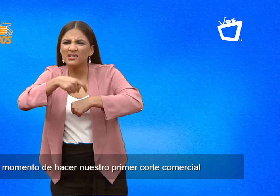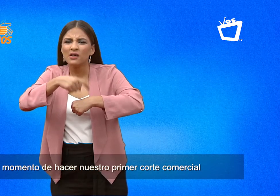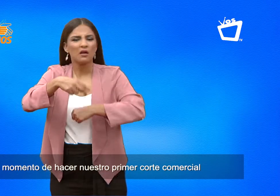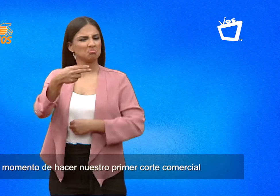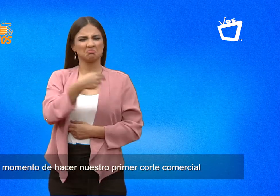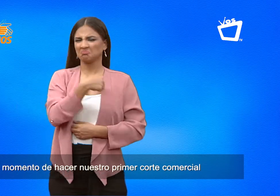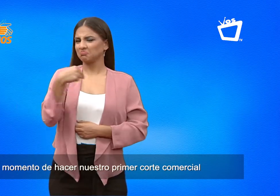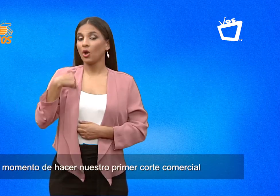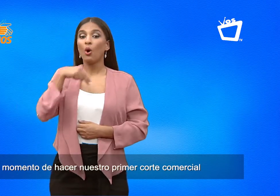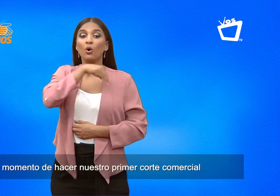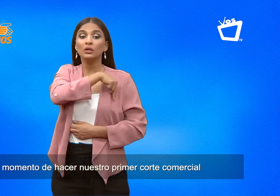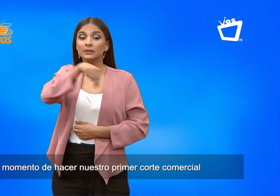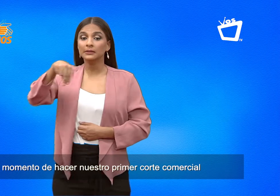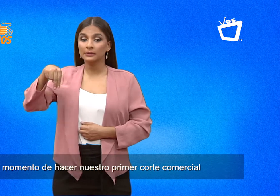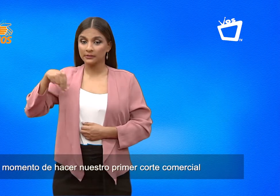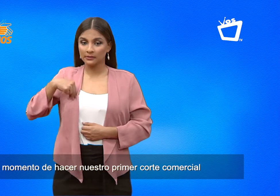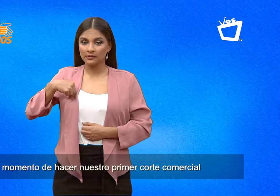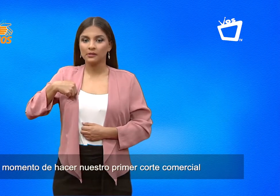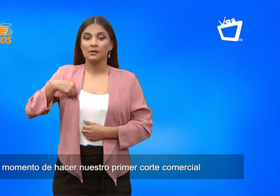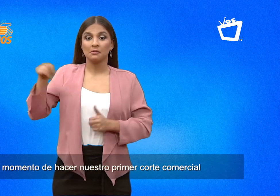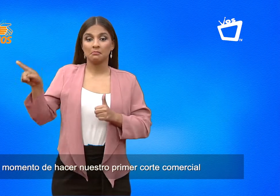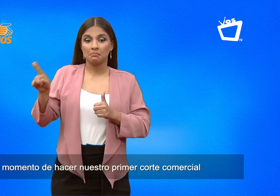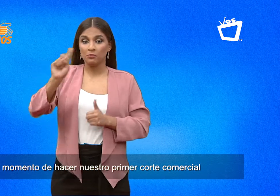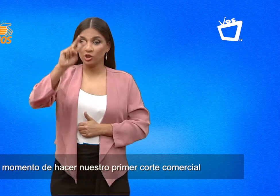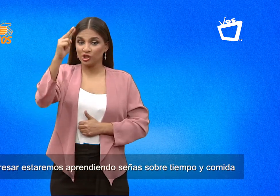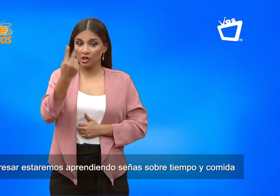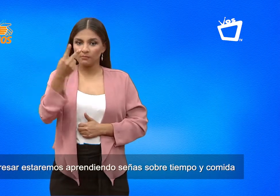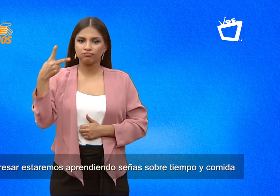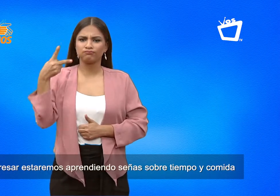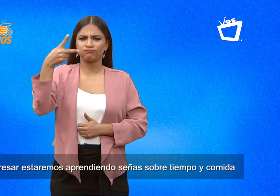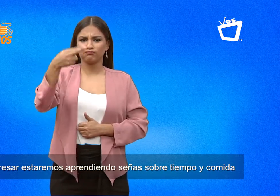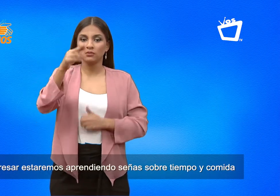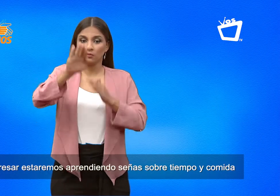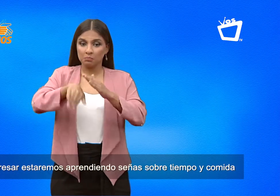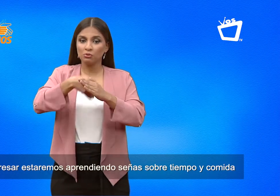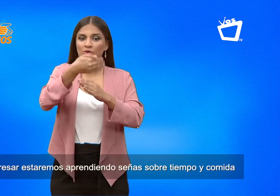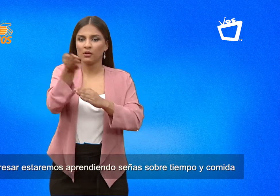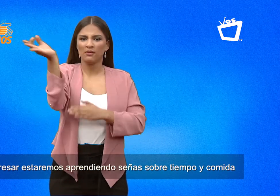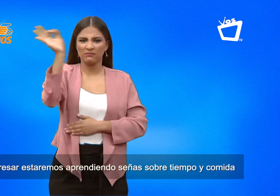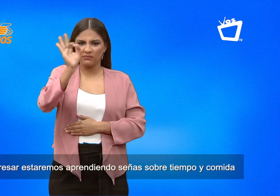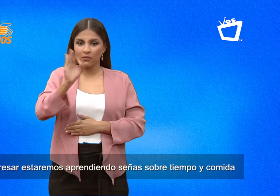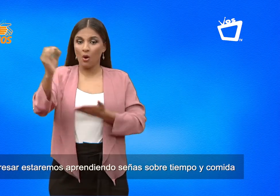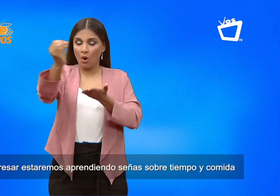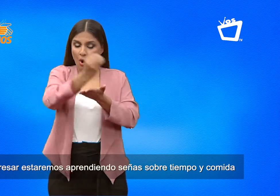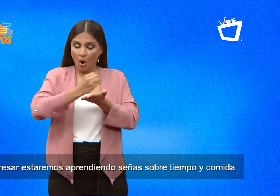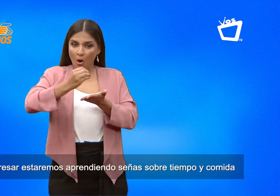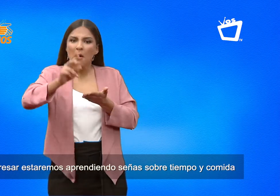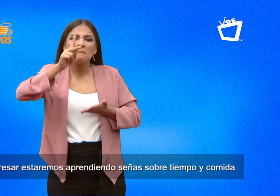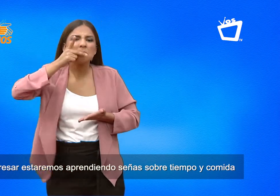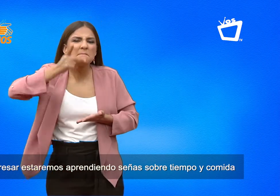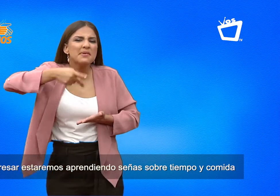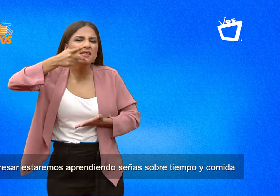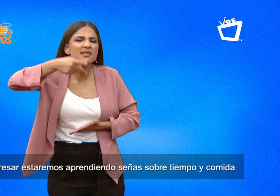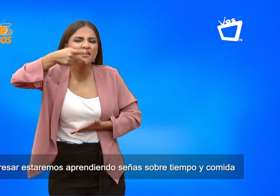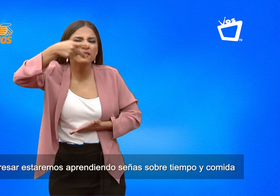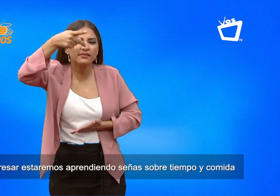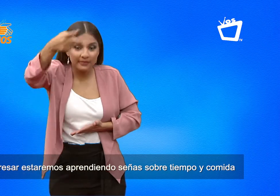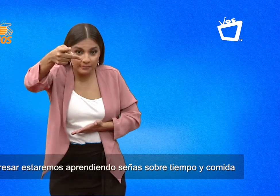Es momento de hacer nuestro primer corte comercial, pero al regresar estaremos aprendiendo señas sobre el tiempo y